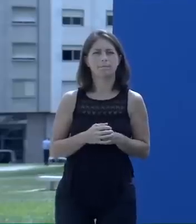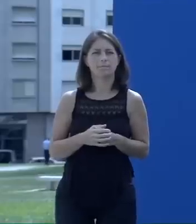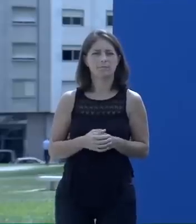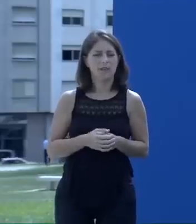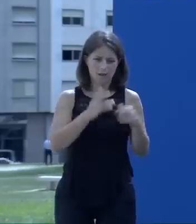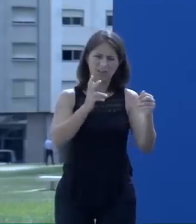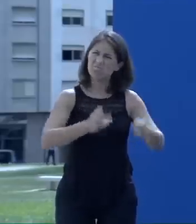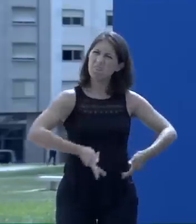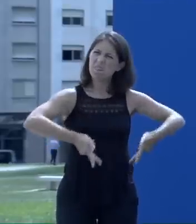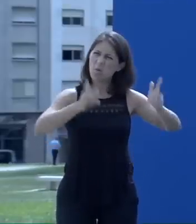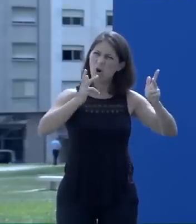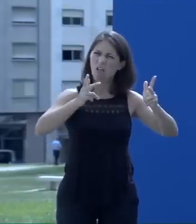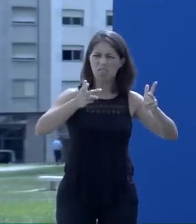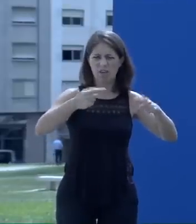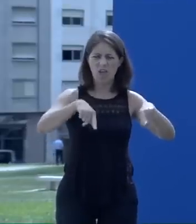democracia económica,